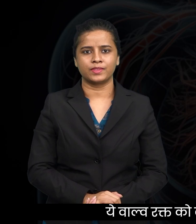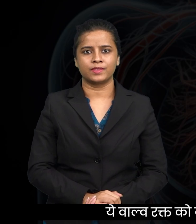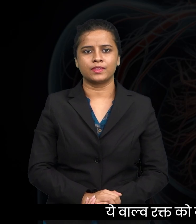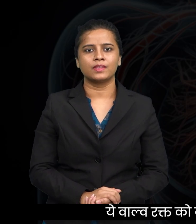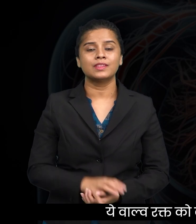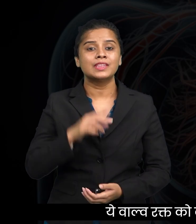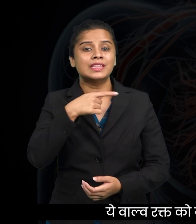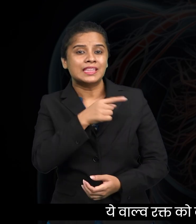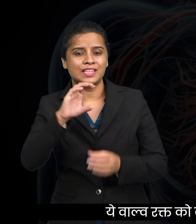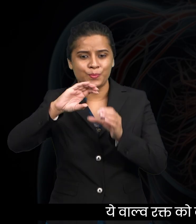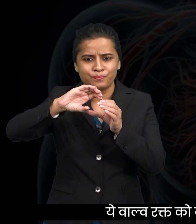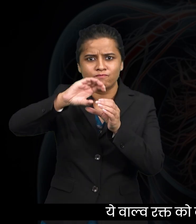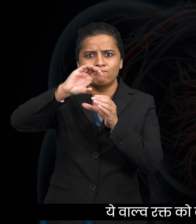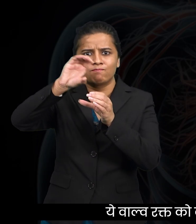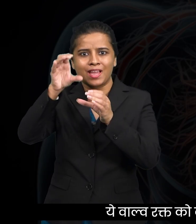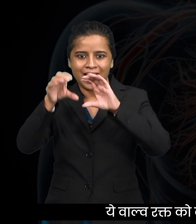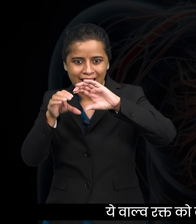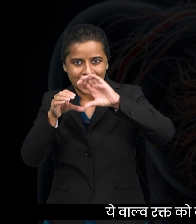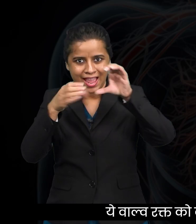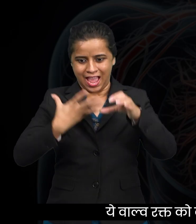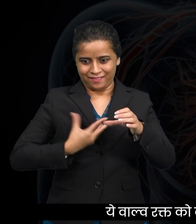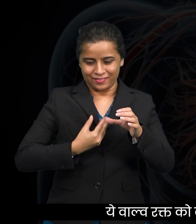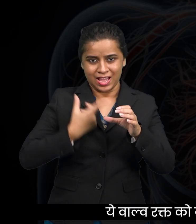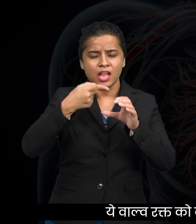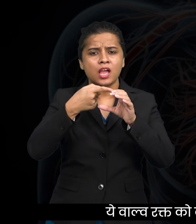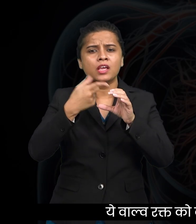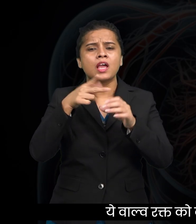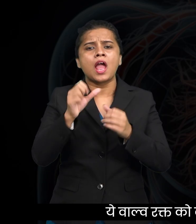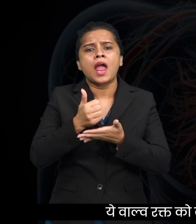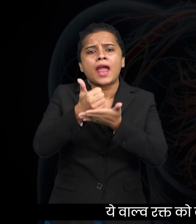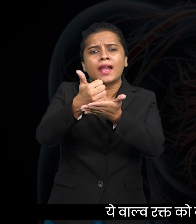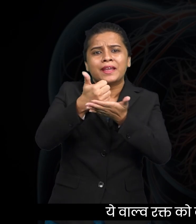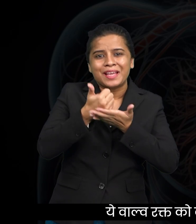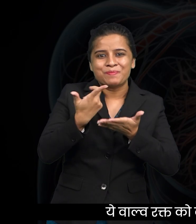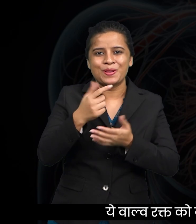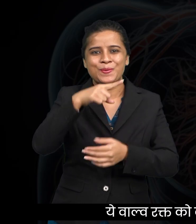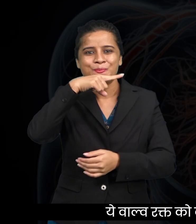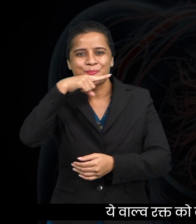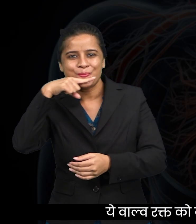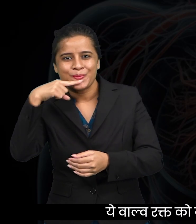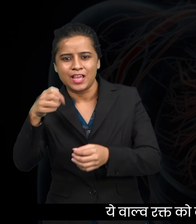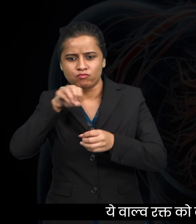ये वाल्व रक्त को केवल हृदय की ओर बहने देती है।